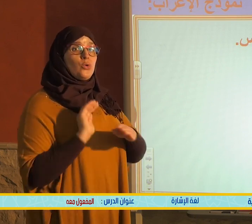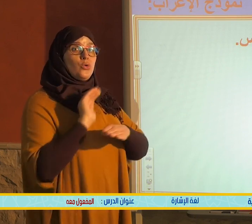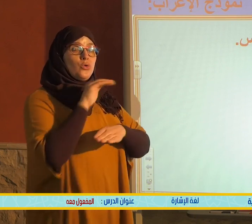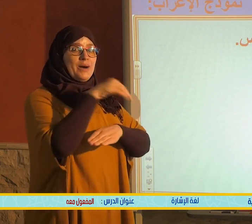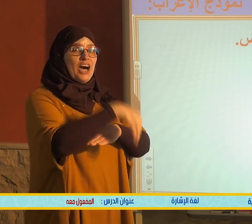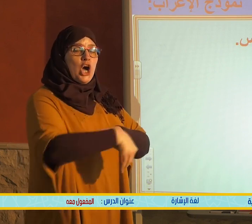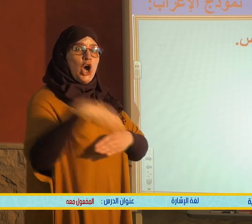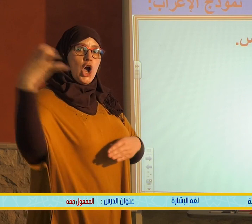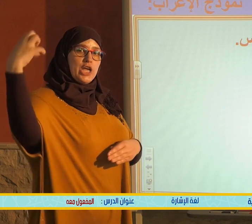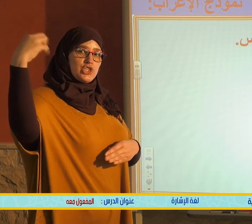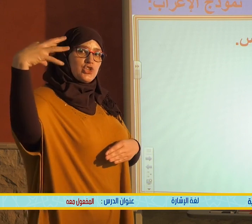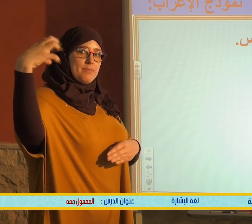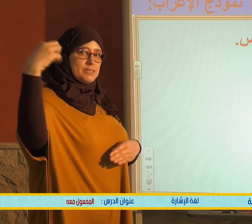وغروب الشمس.